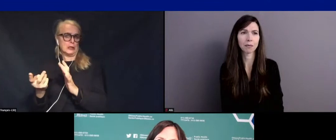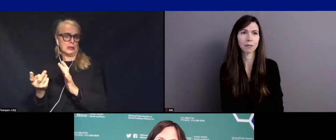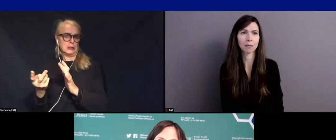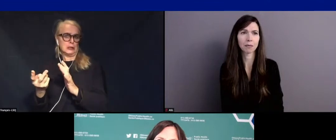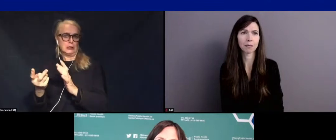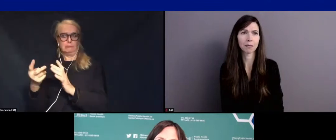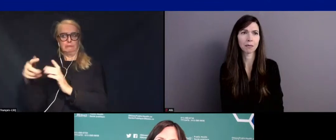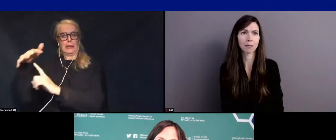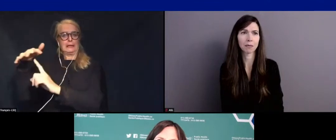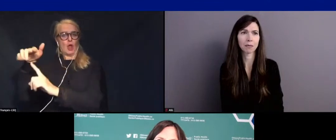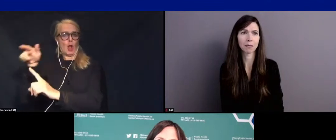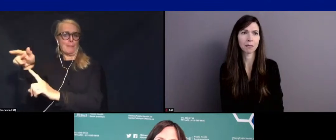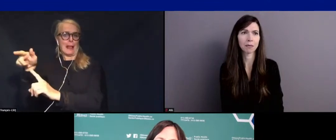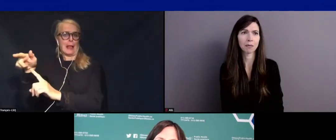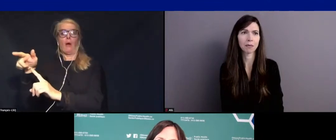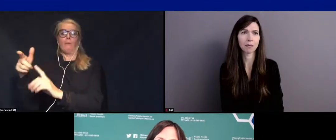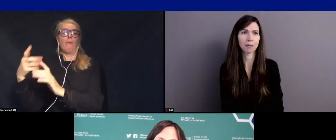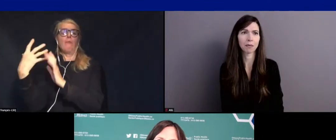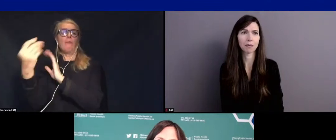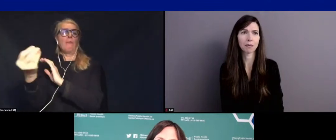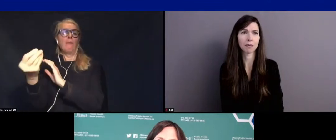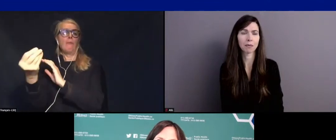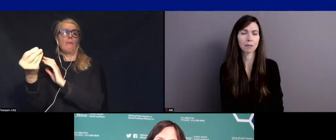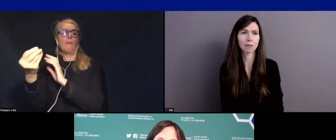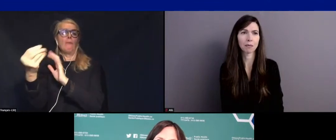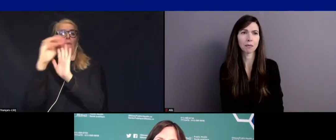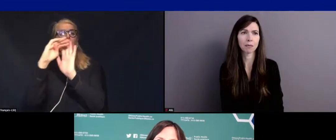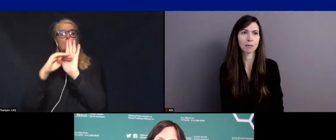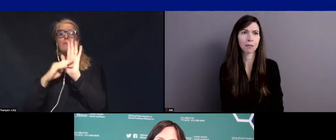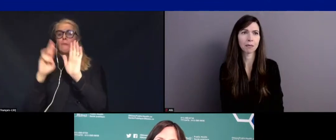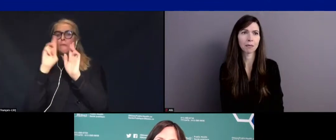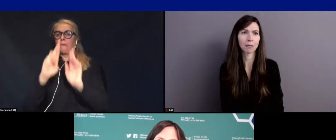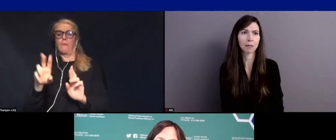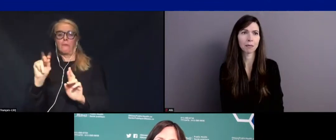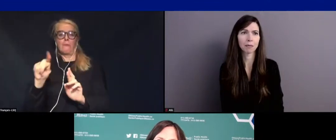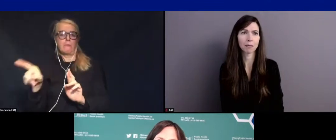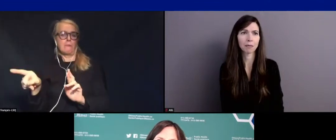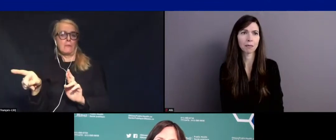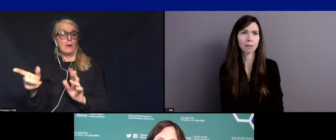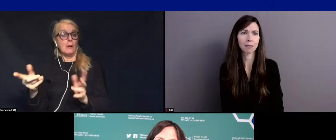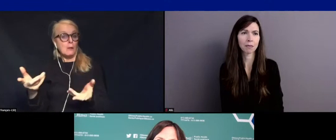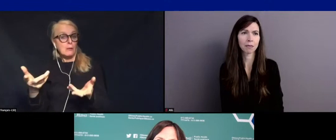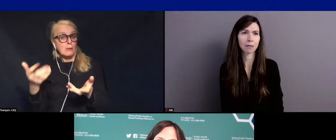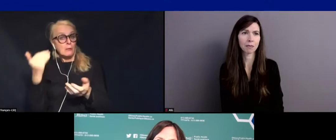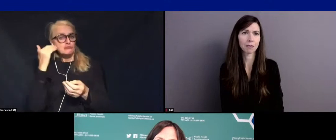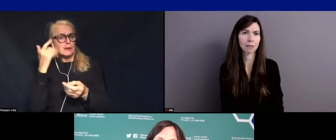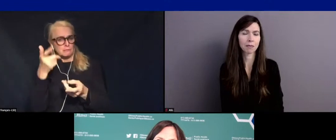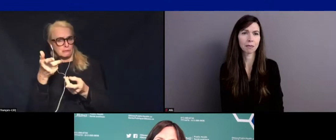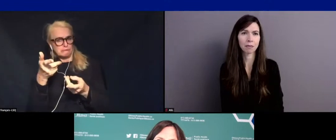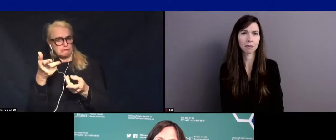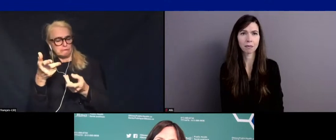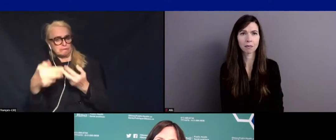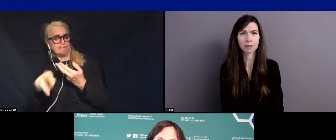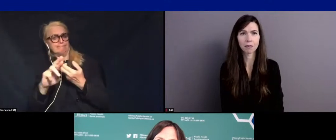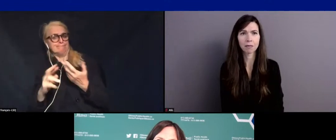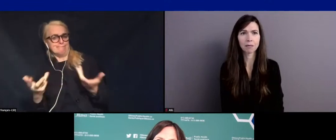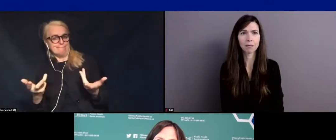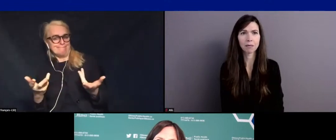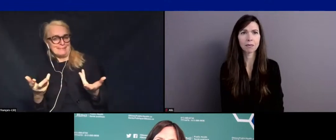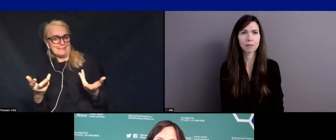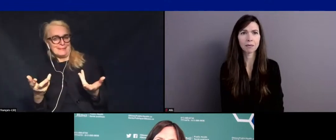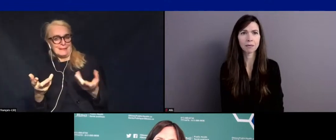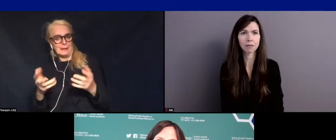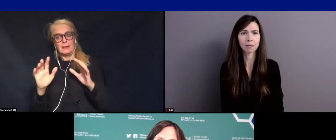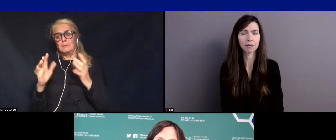en isolement seraient sortis, n'auraient pas respecté les consignes de l'isolement. Donc, j'aimerais savoir votre réaction à tout ça et comment est-ce que